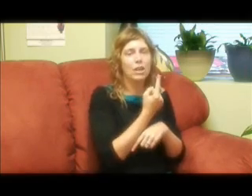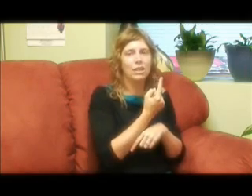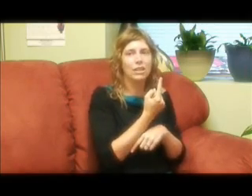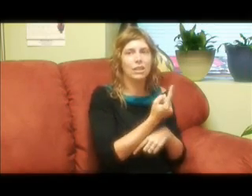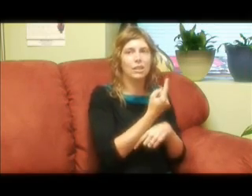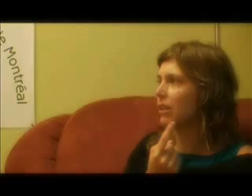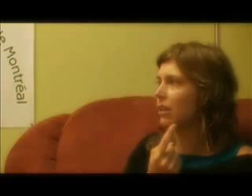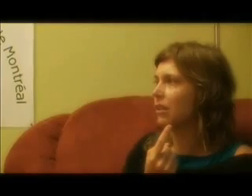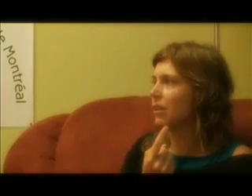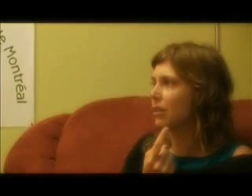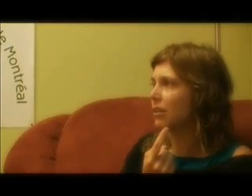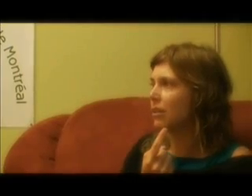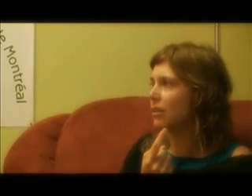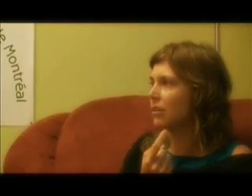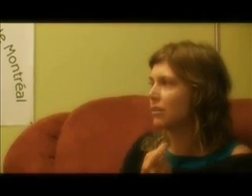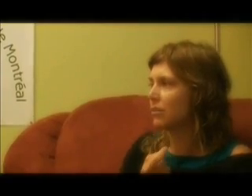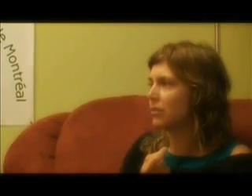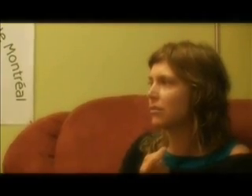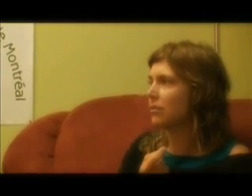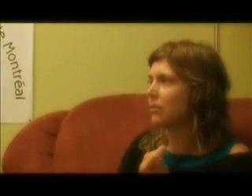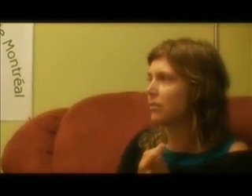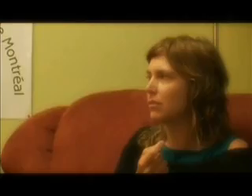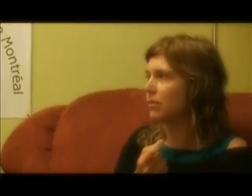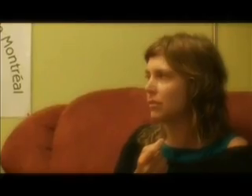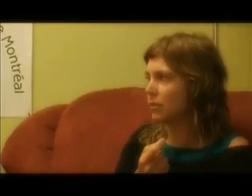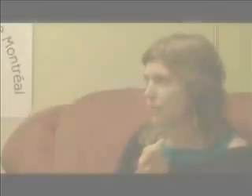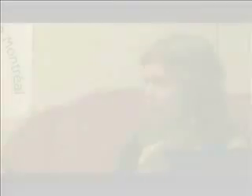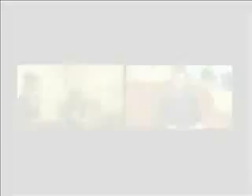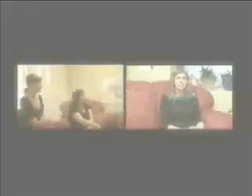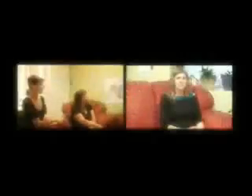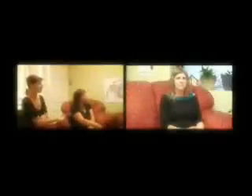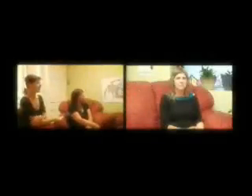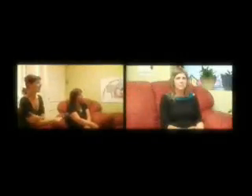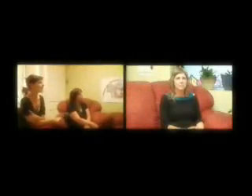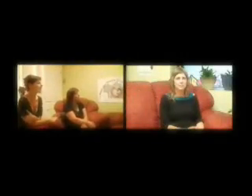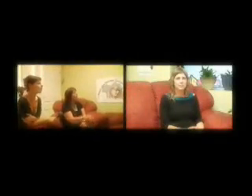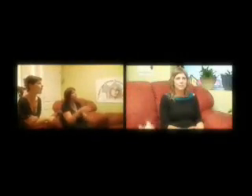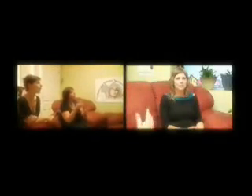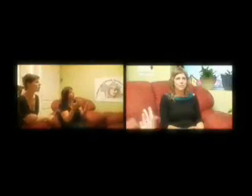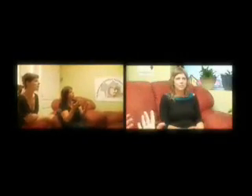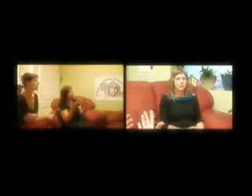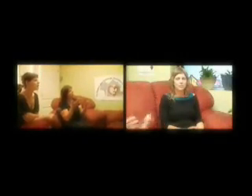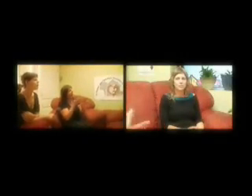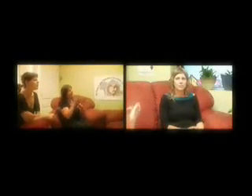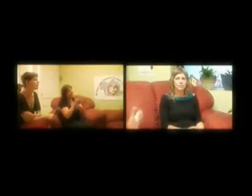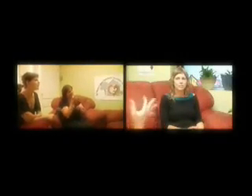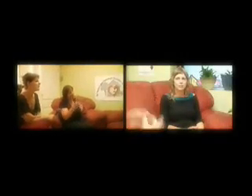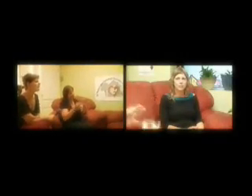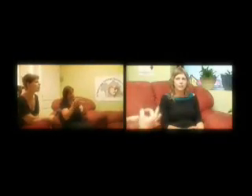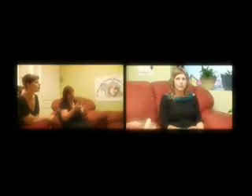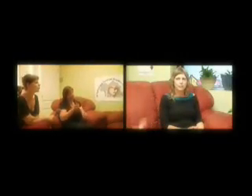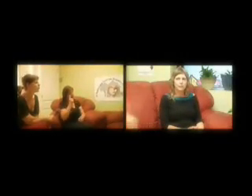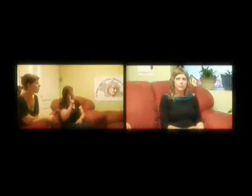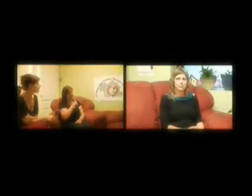le pouvoir, donc elle va se sentir très isolée à ce moment-là. Est-ce que l'accès à la justice est plus difficile pour une femme